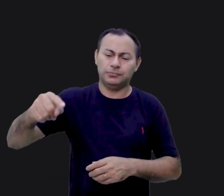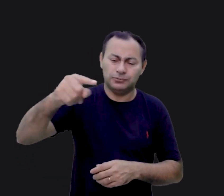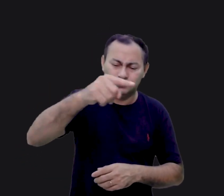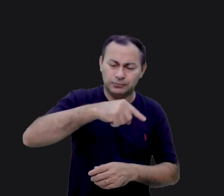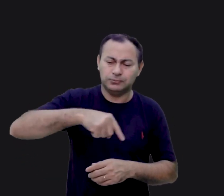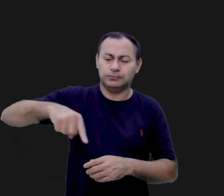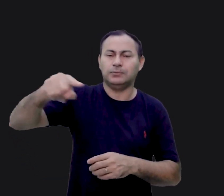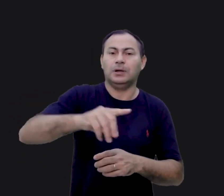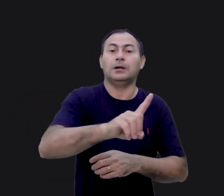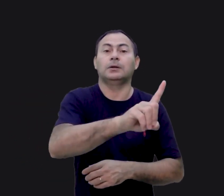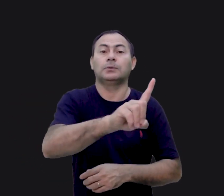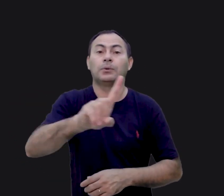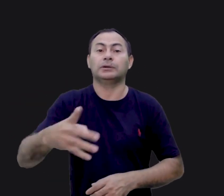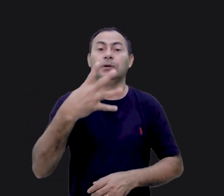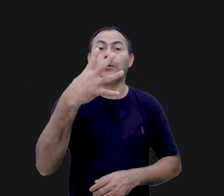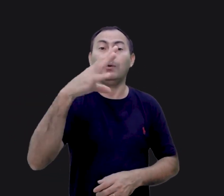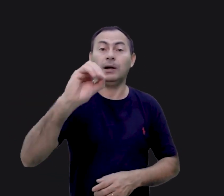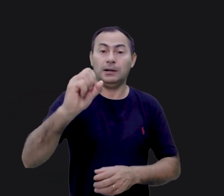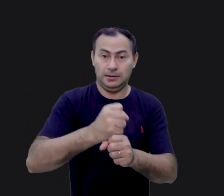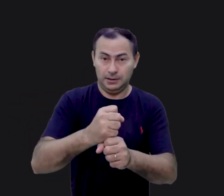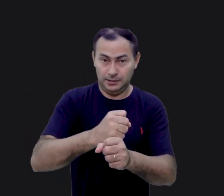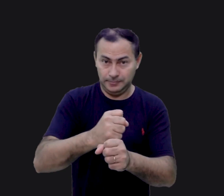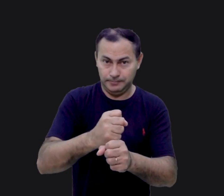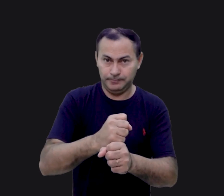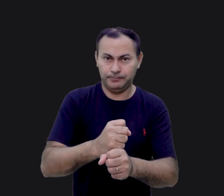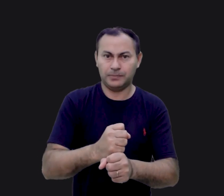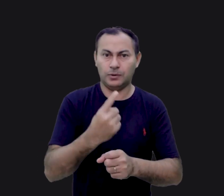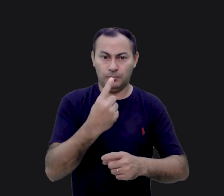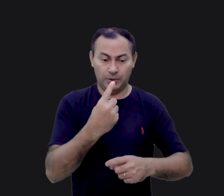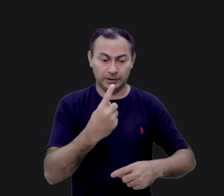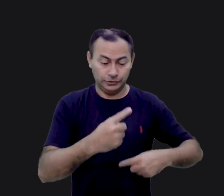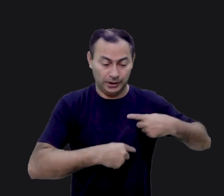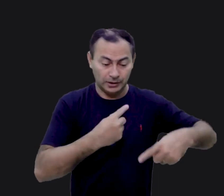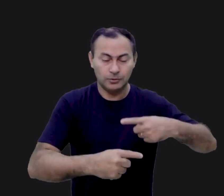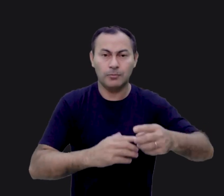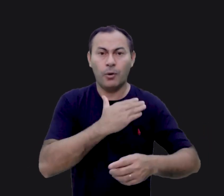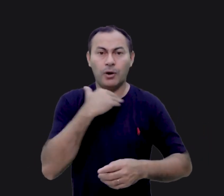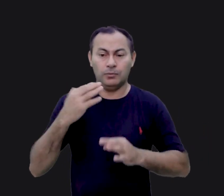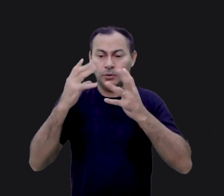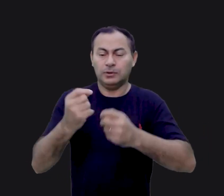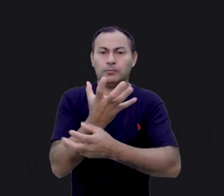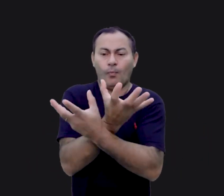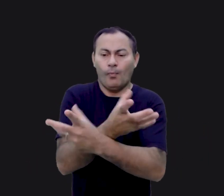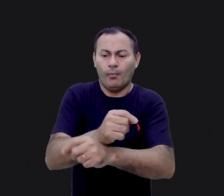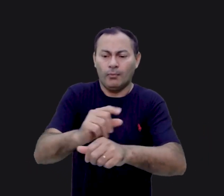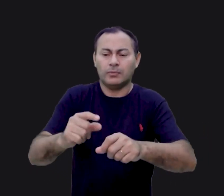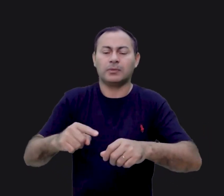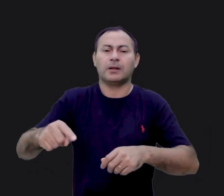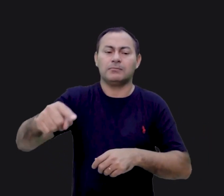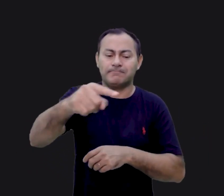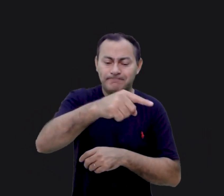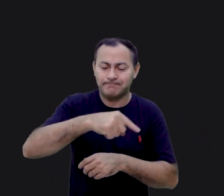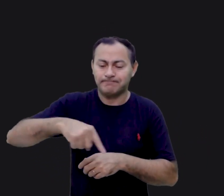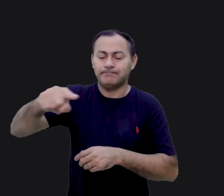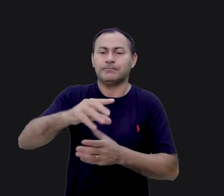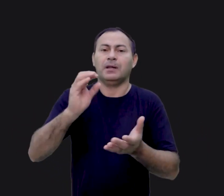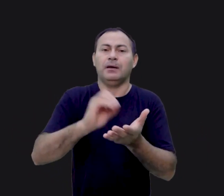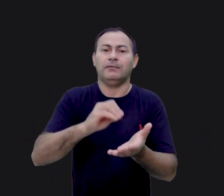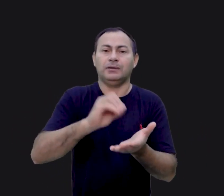em círculos durante 40 anos uma geração inteira no deserto andando em círculos da falta